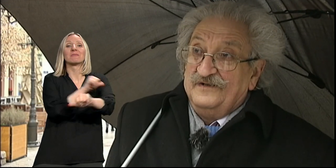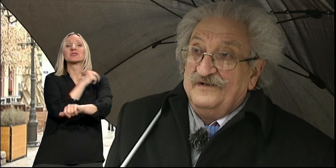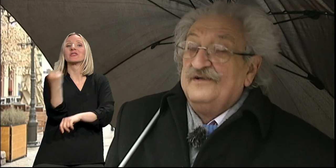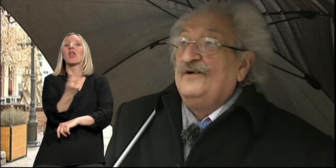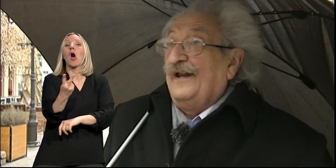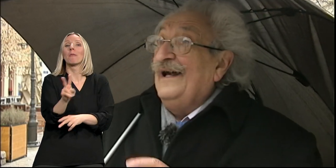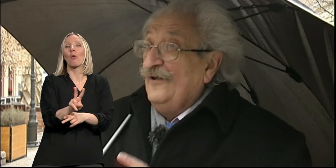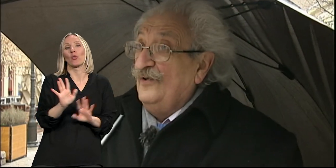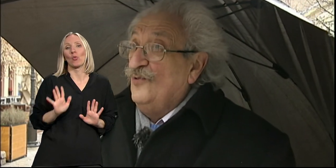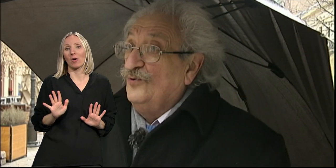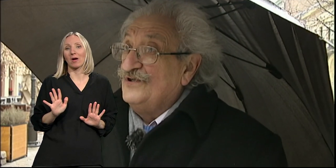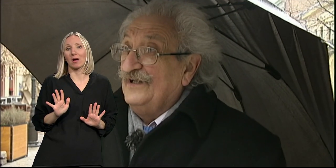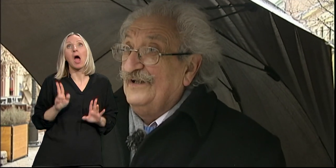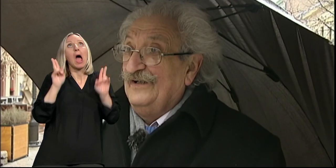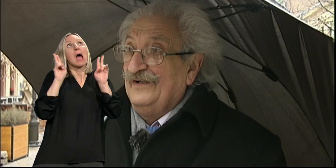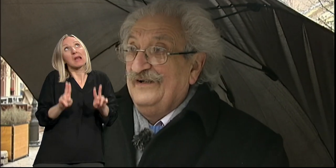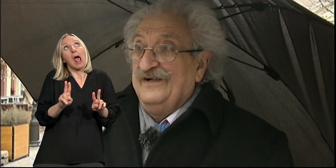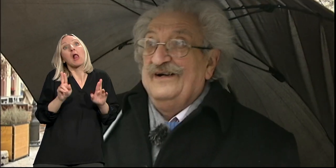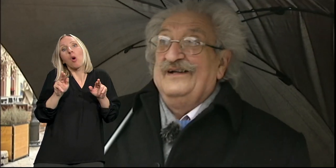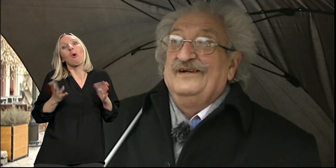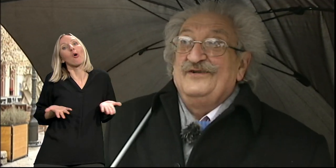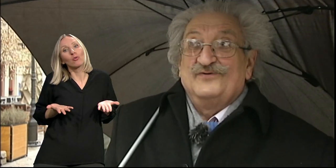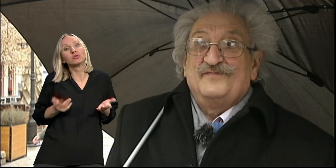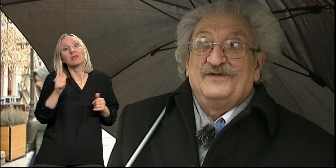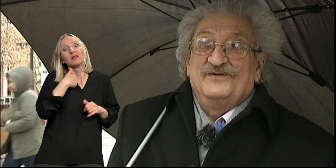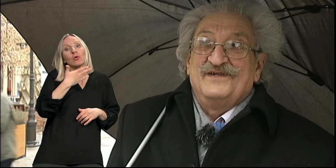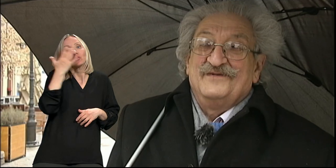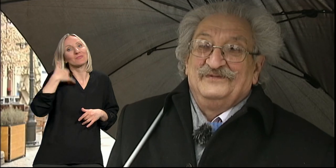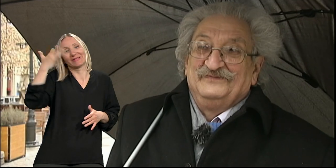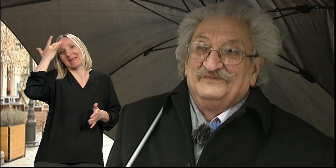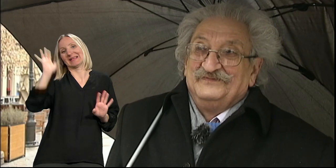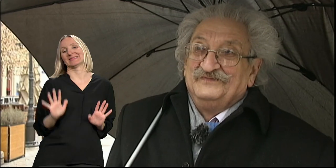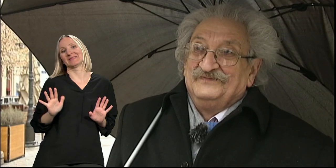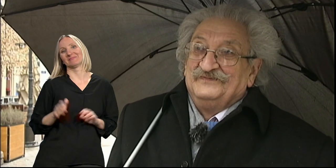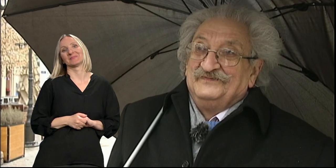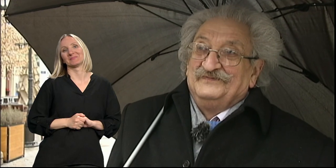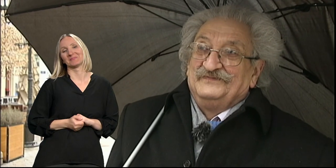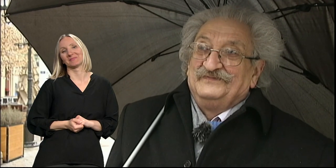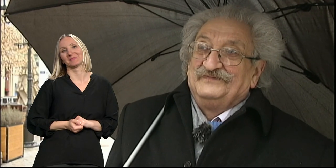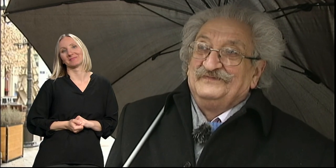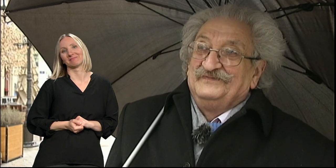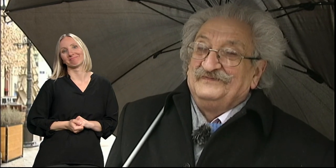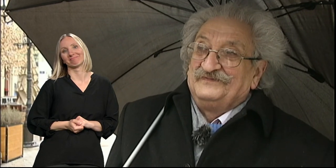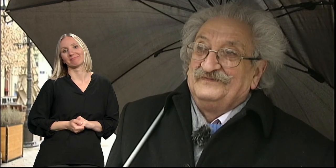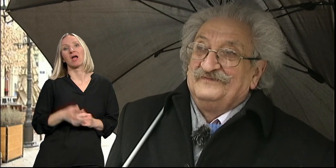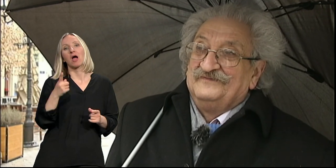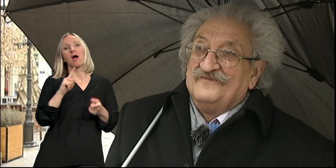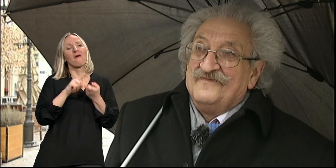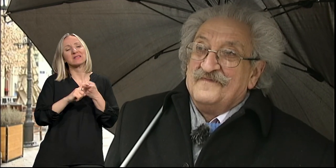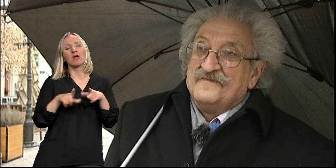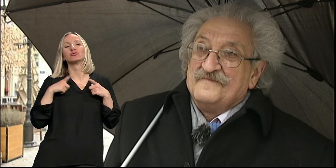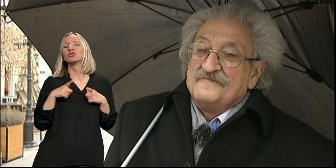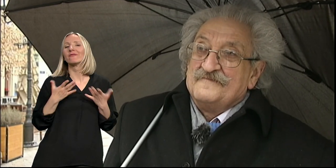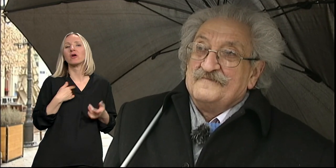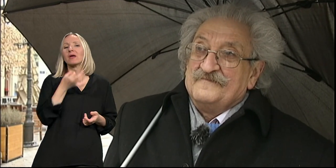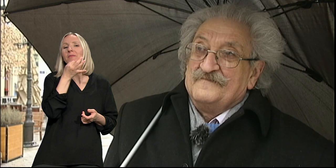druge. Realno je moguće. A da li ću uspeti, to ne znam. Kad smo već kod života,